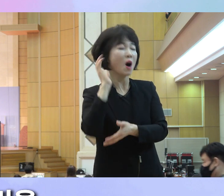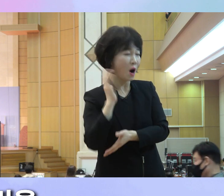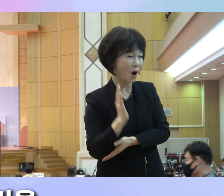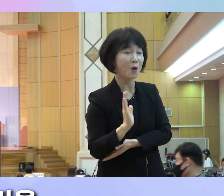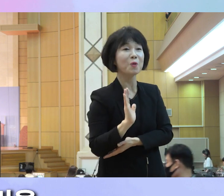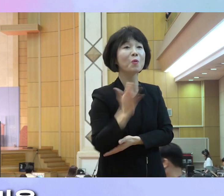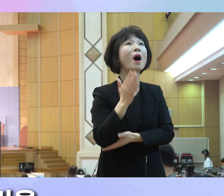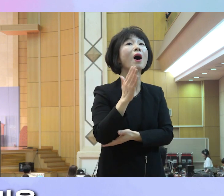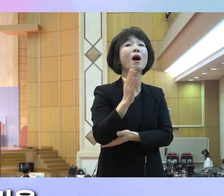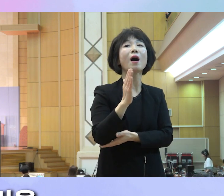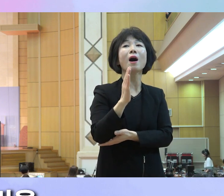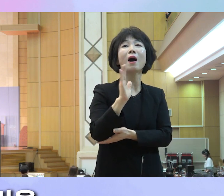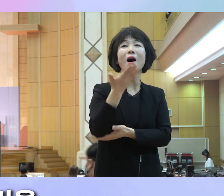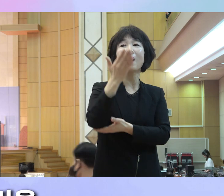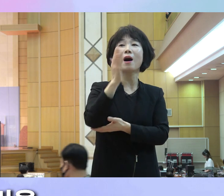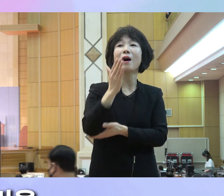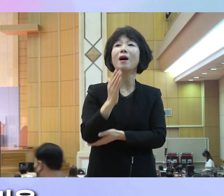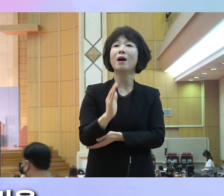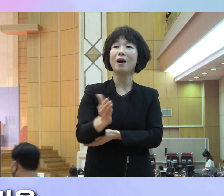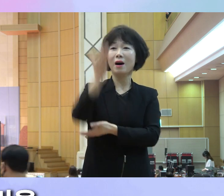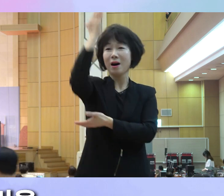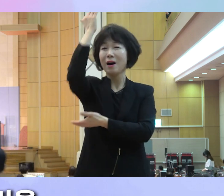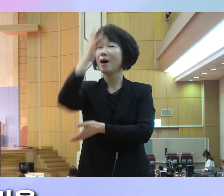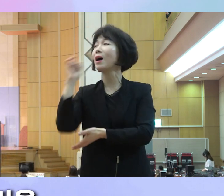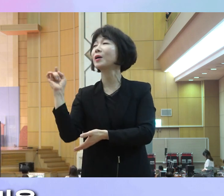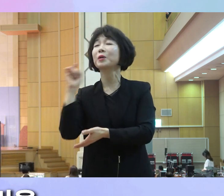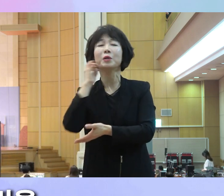임하소서. 영광